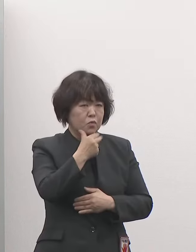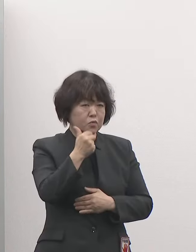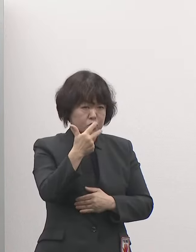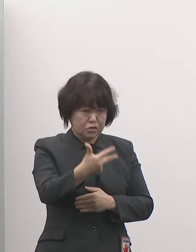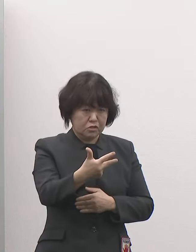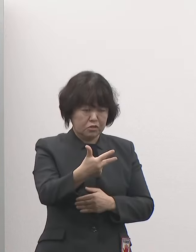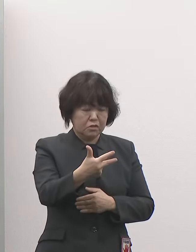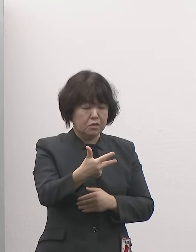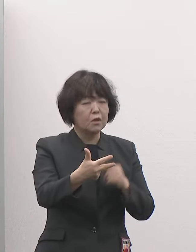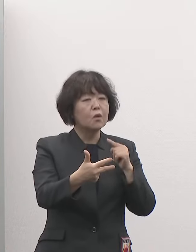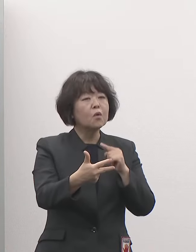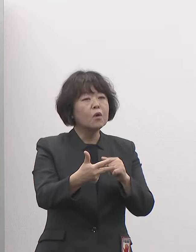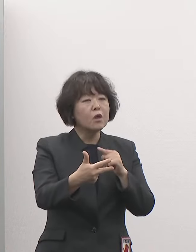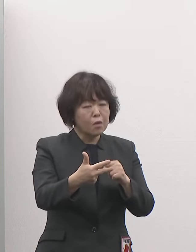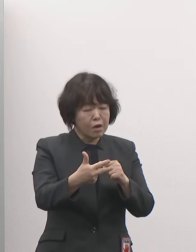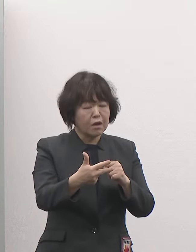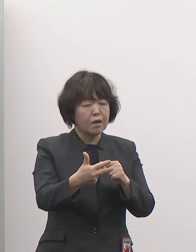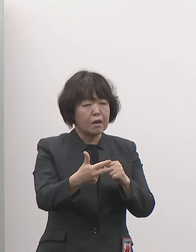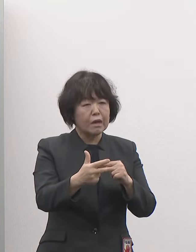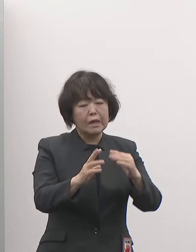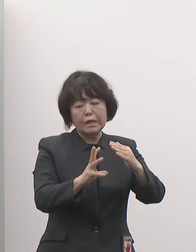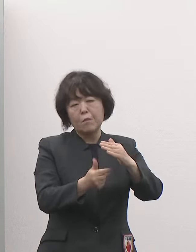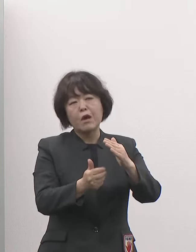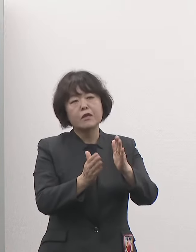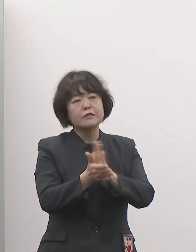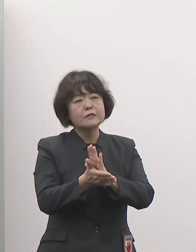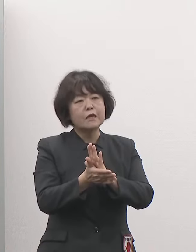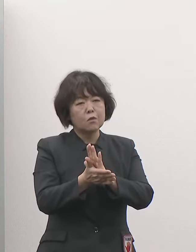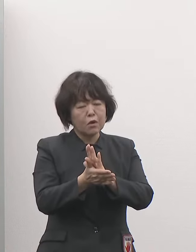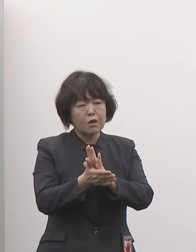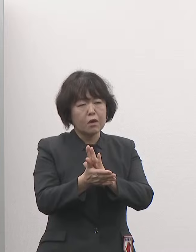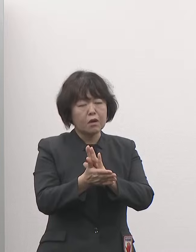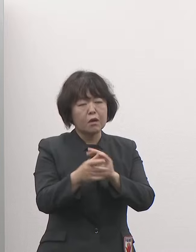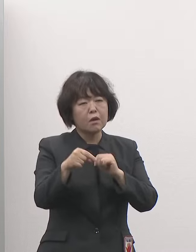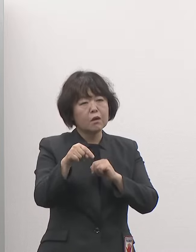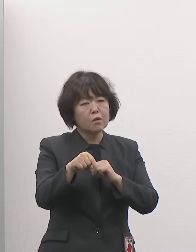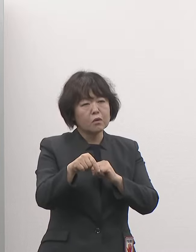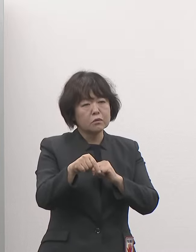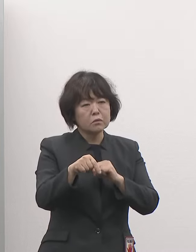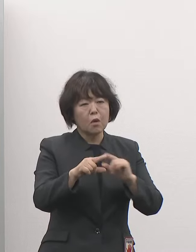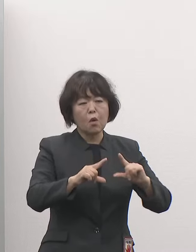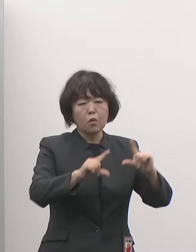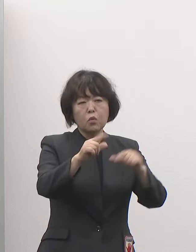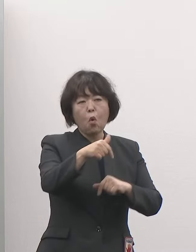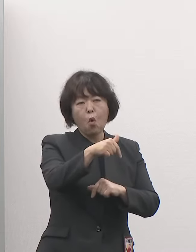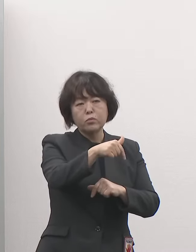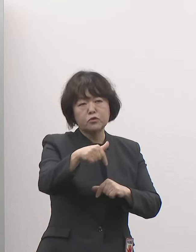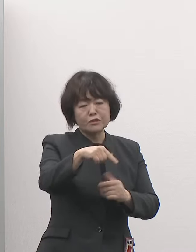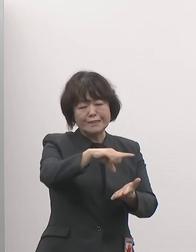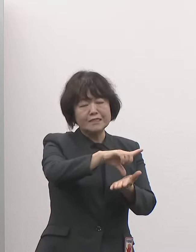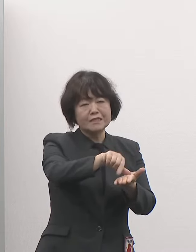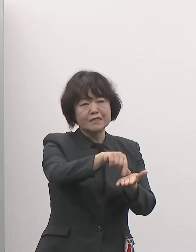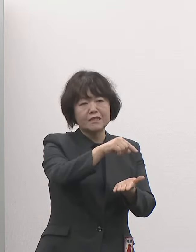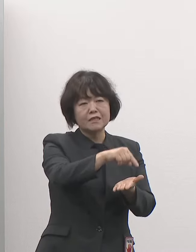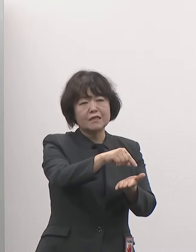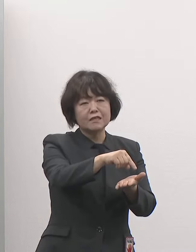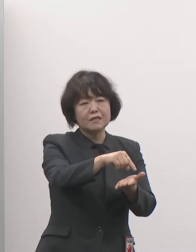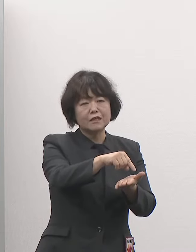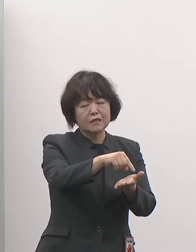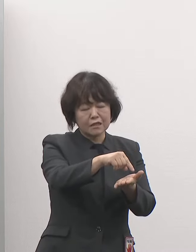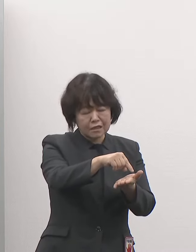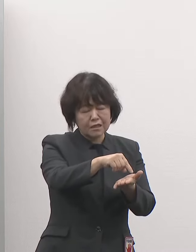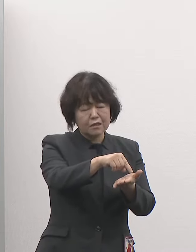ては、本県内大変その特にですね、東部地域において、大変申し訳ない